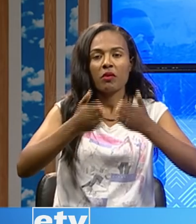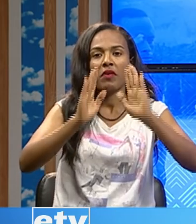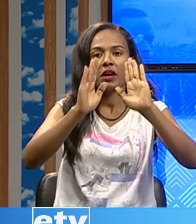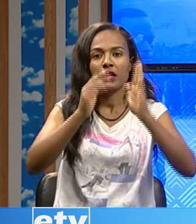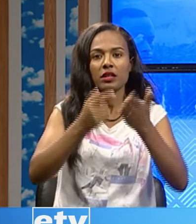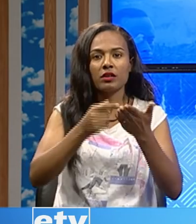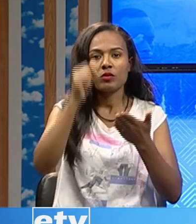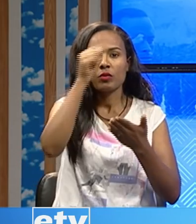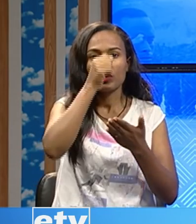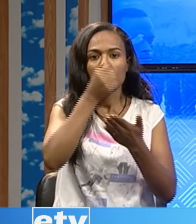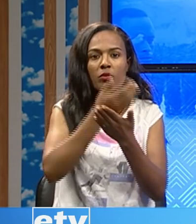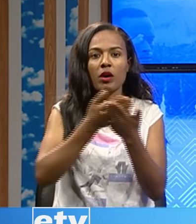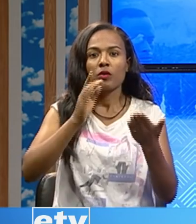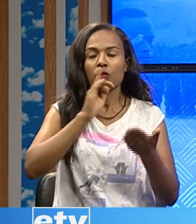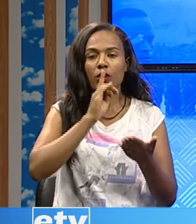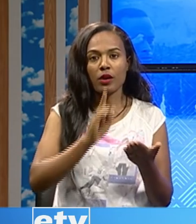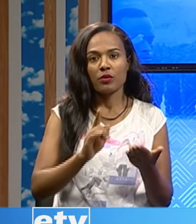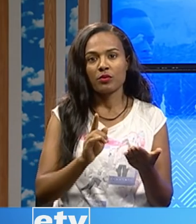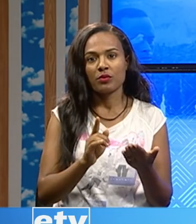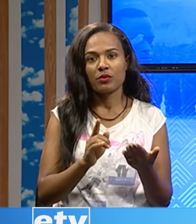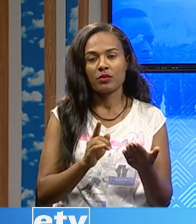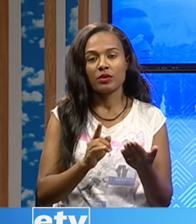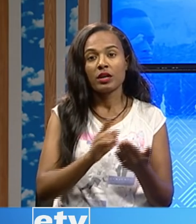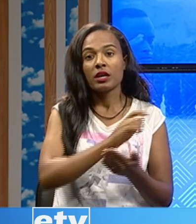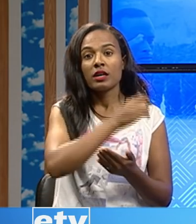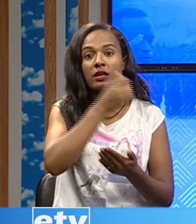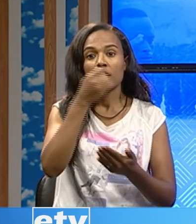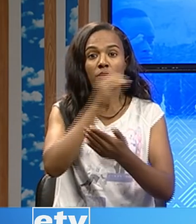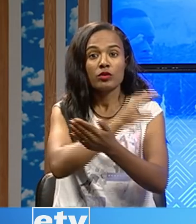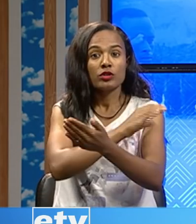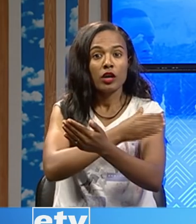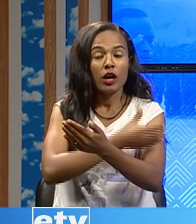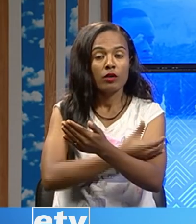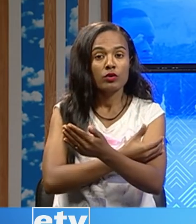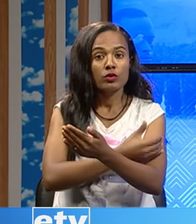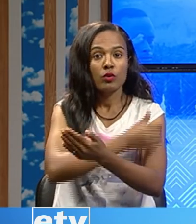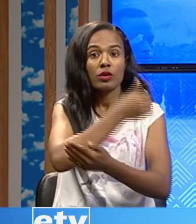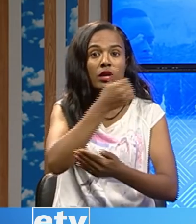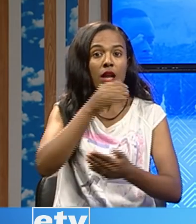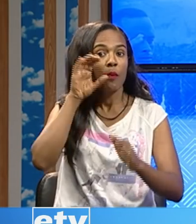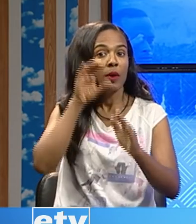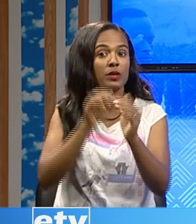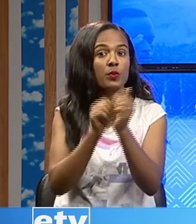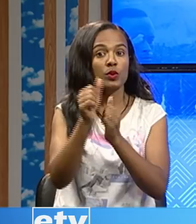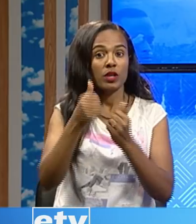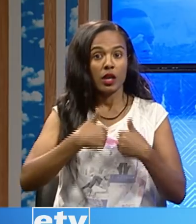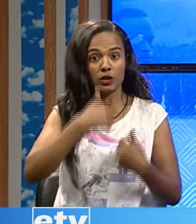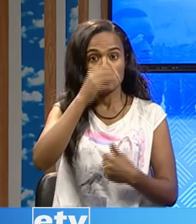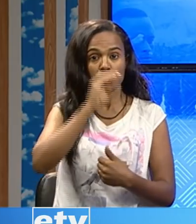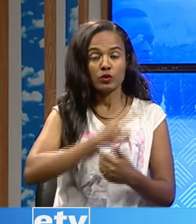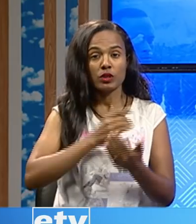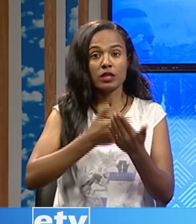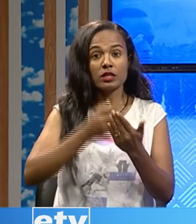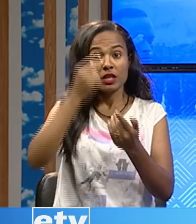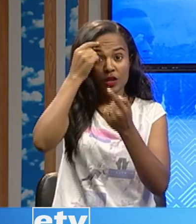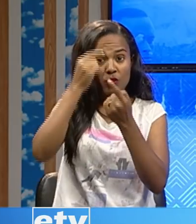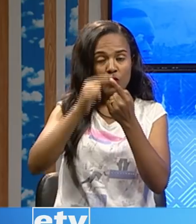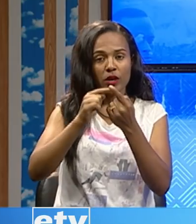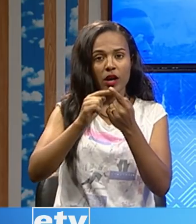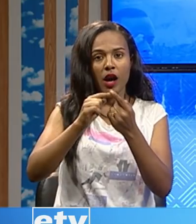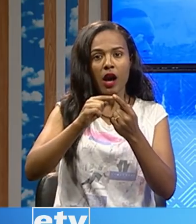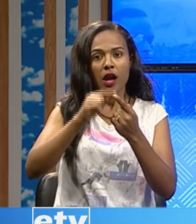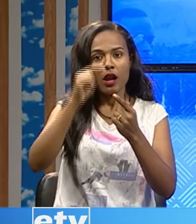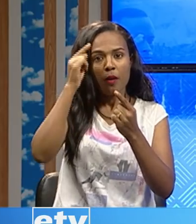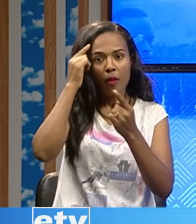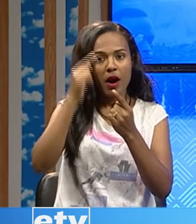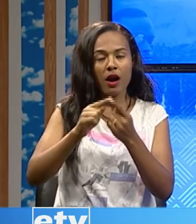እኮ የኢትዮጵያ ጉዳይ ነው። ሌሎች ኃይሎች እኮ ሌላ ፓስፖርት ያላቸው ሰዎች እኮ ለዚህ እኮ ያላማ ህይወታቸው